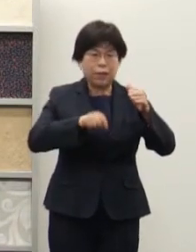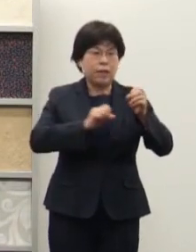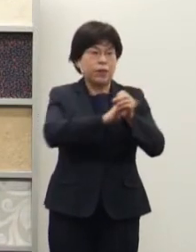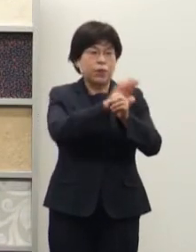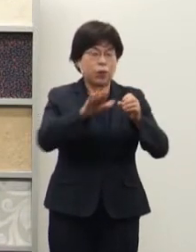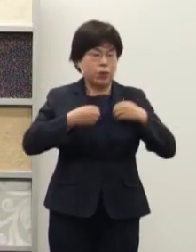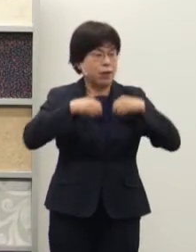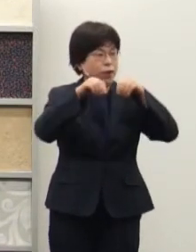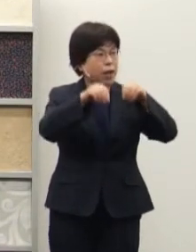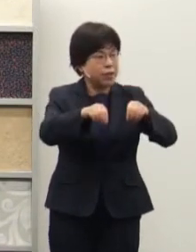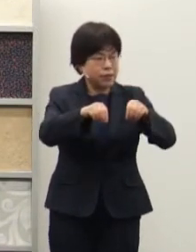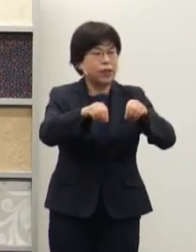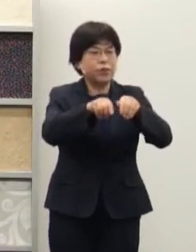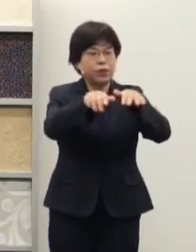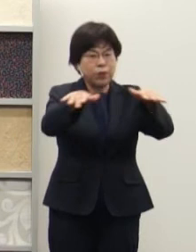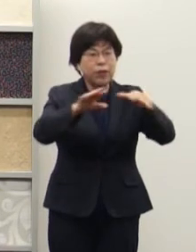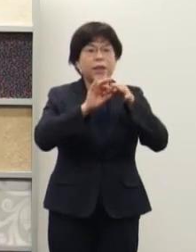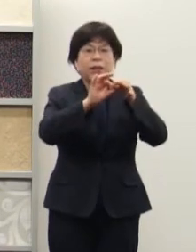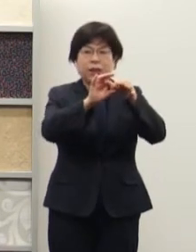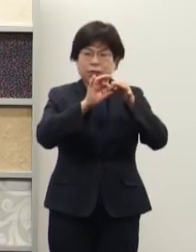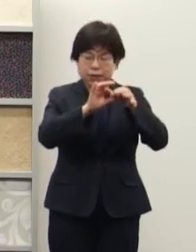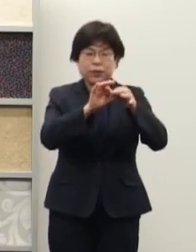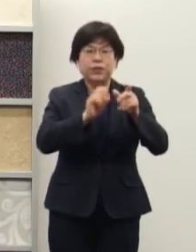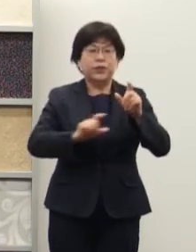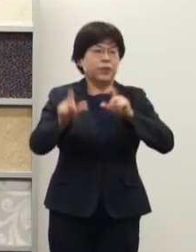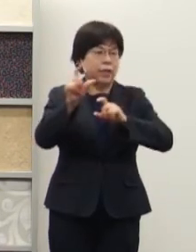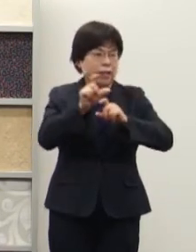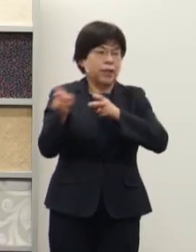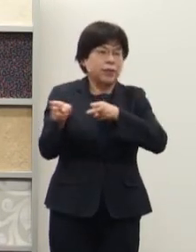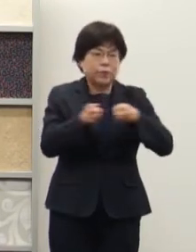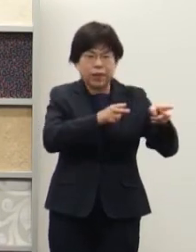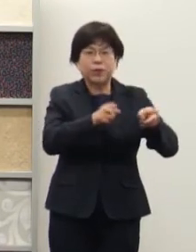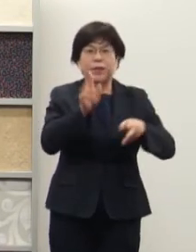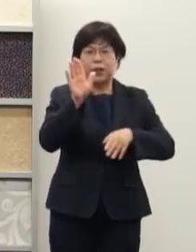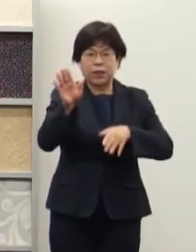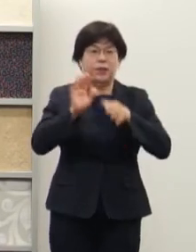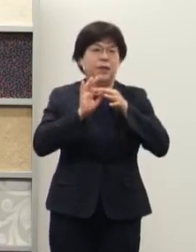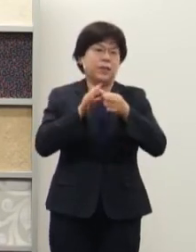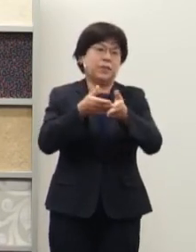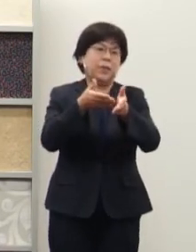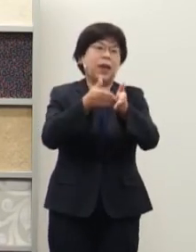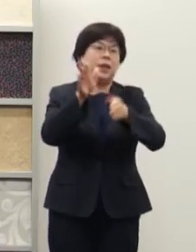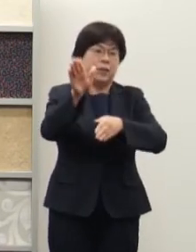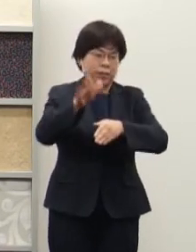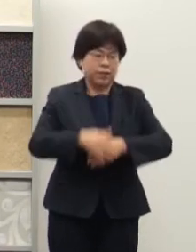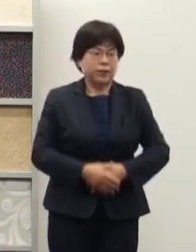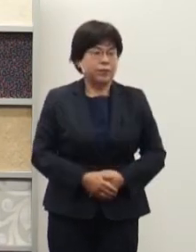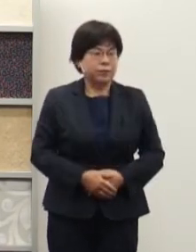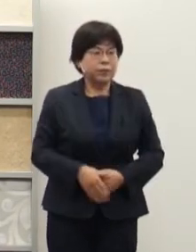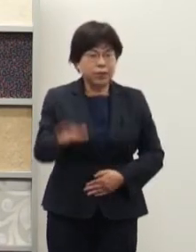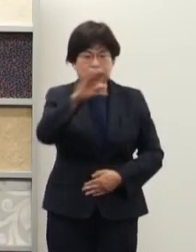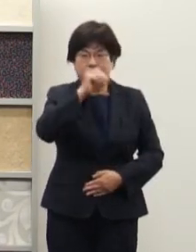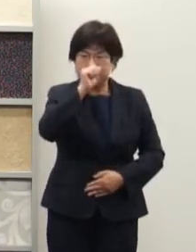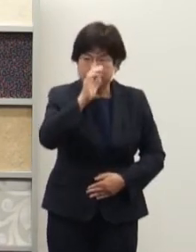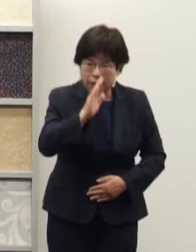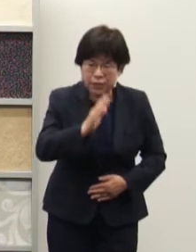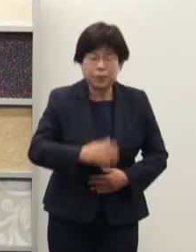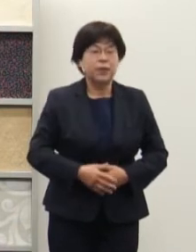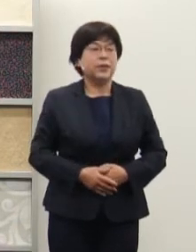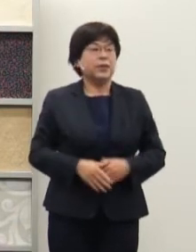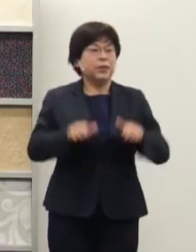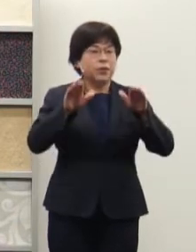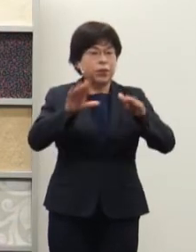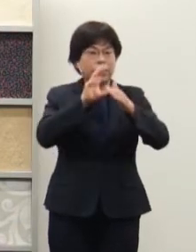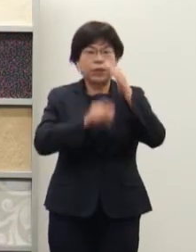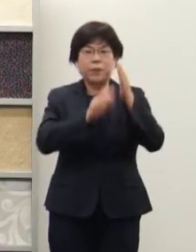染症にかかる追加的対策についてであります。それでは長崎知事から発表いたします。 はい、よろしくお願いいたします。まず本